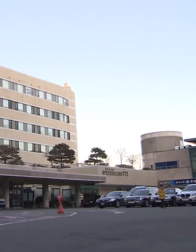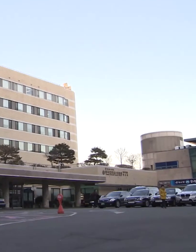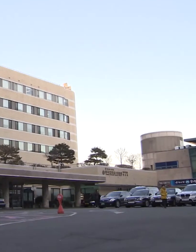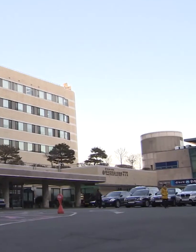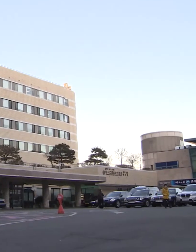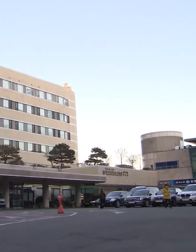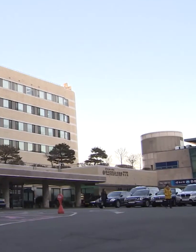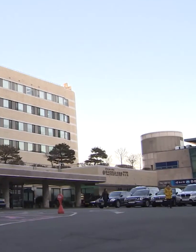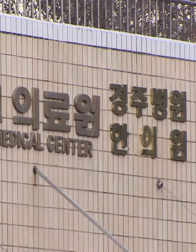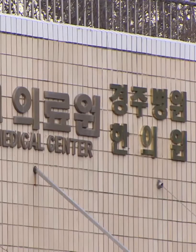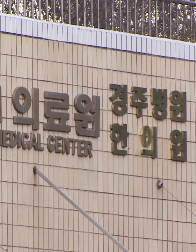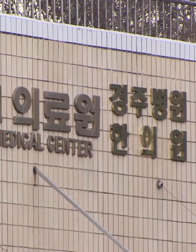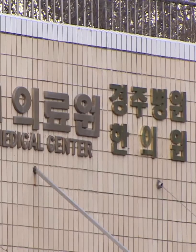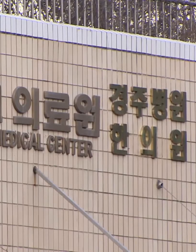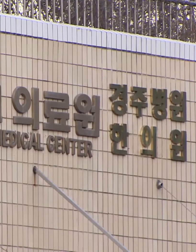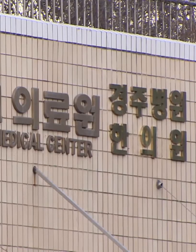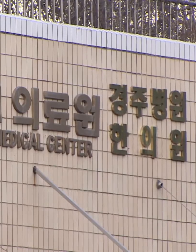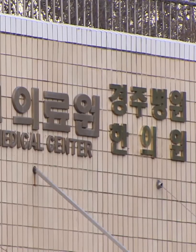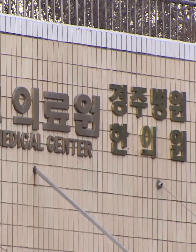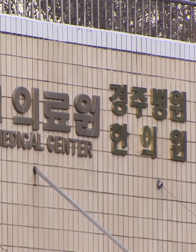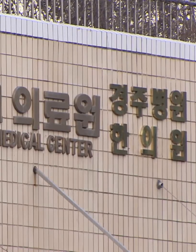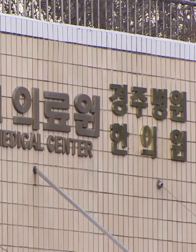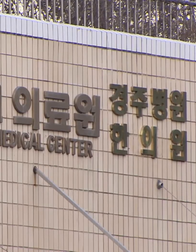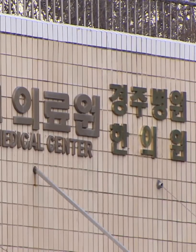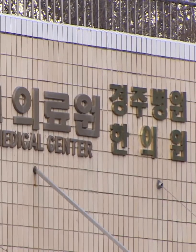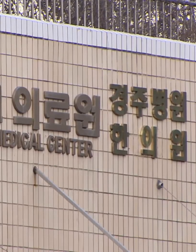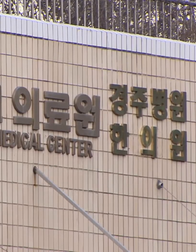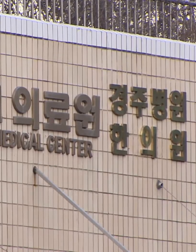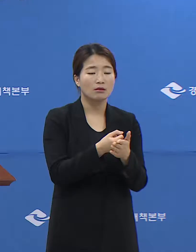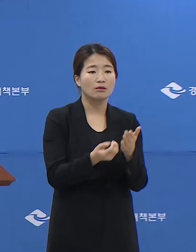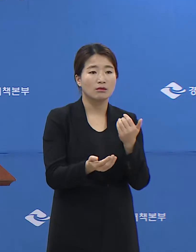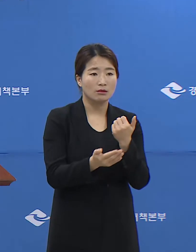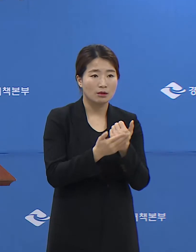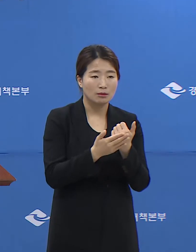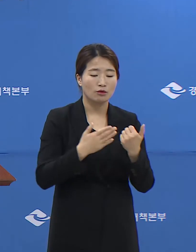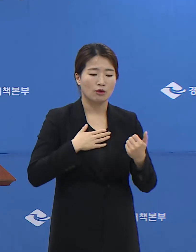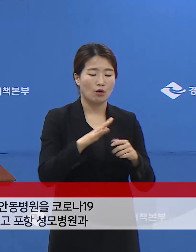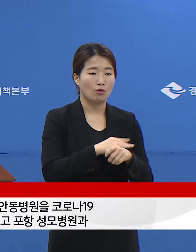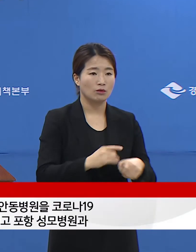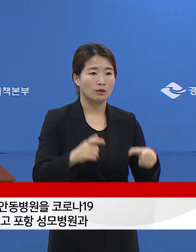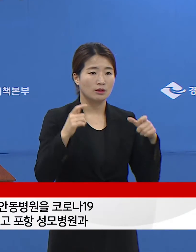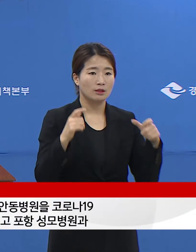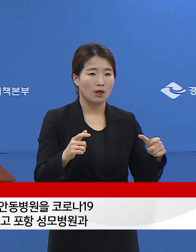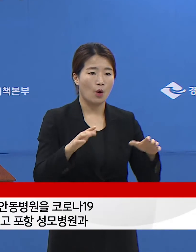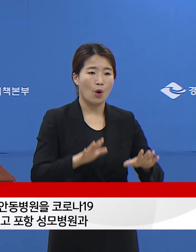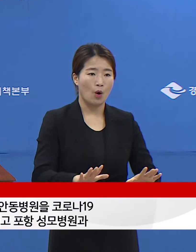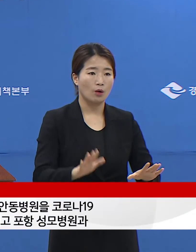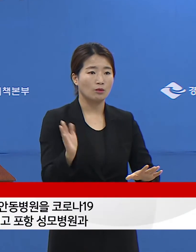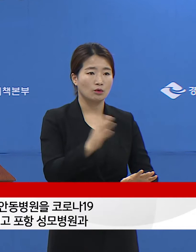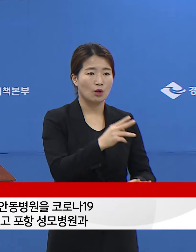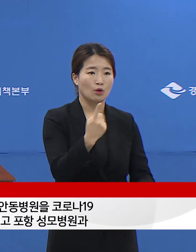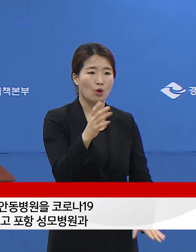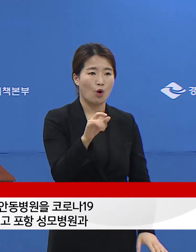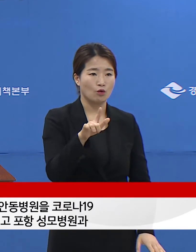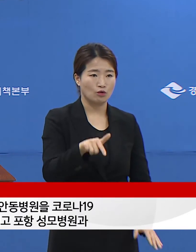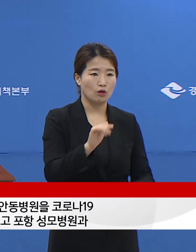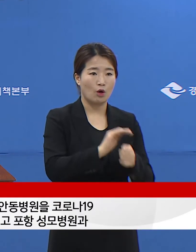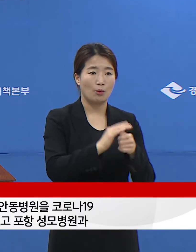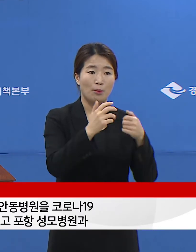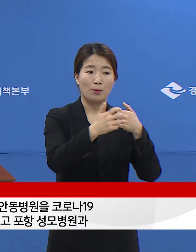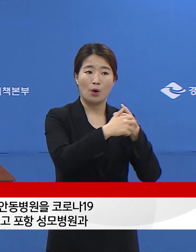경주병원, 안동병원 등 4곳이 지정돼 운영됩니다. 우리 도는 금일부터 동국대